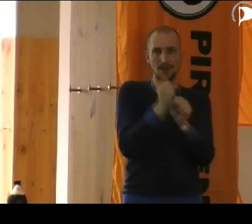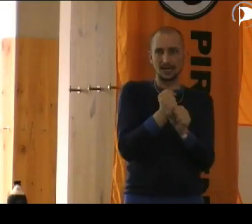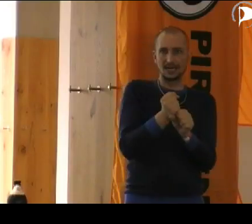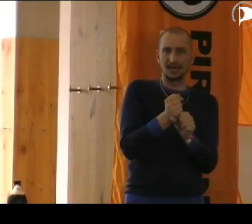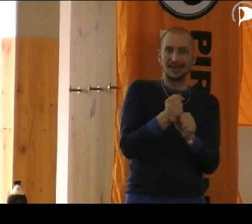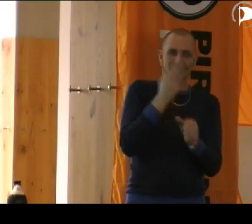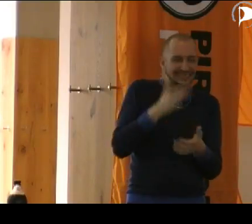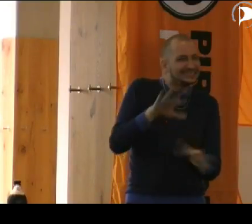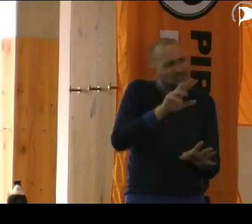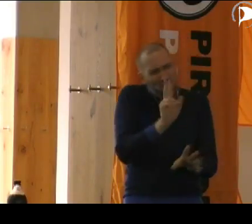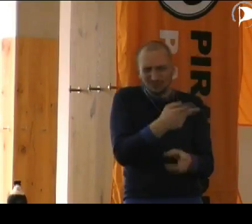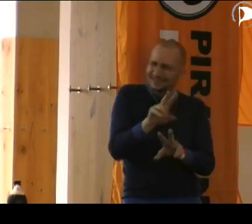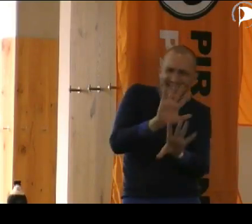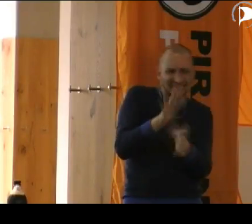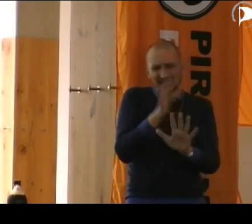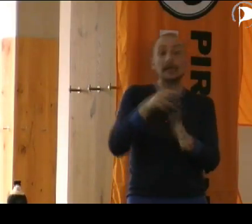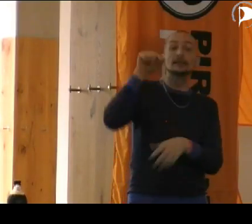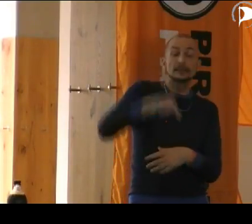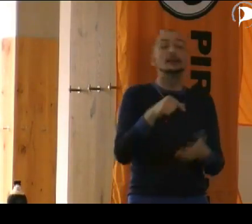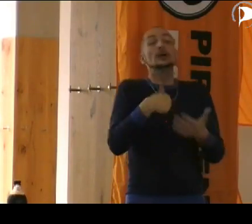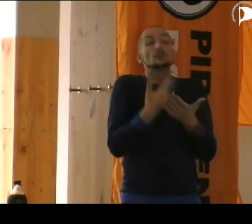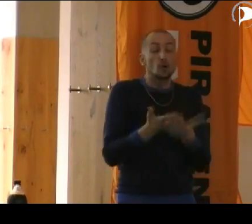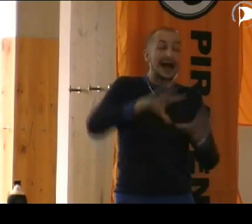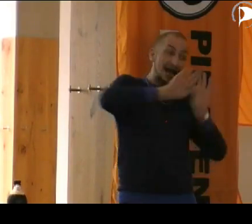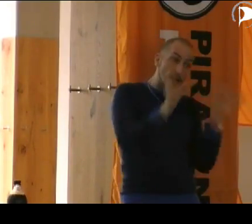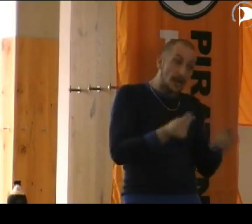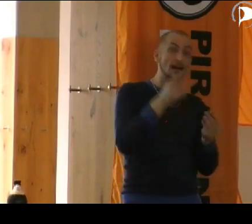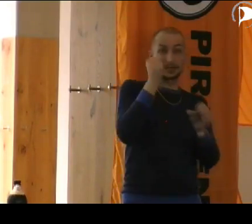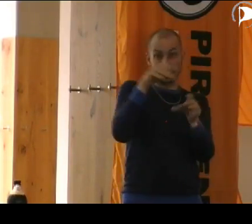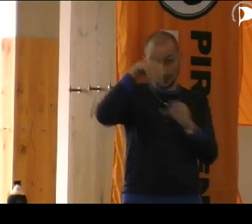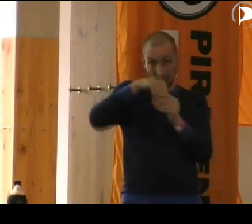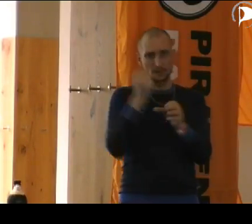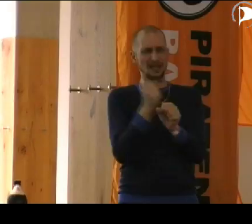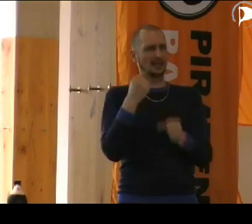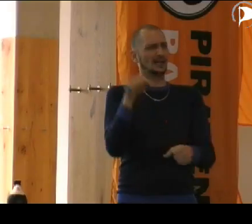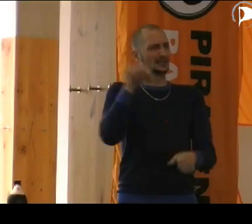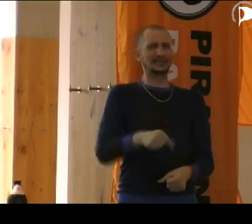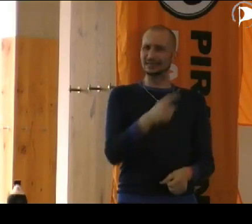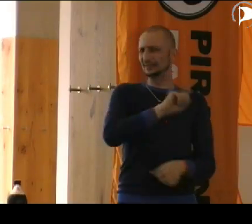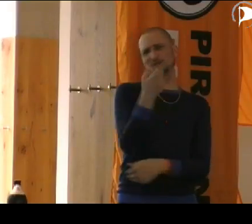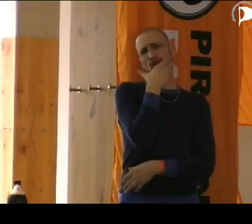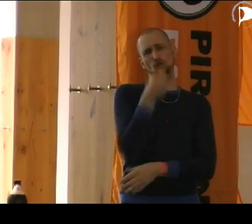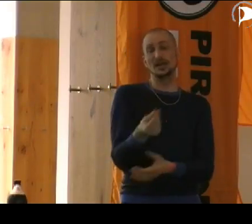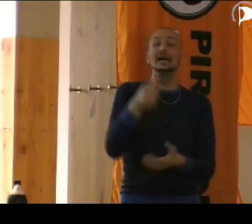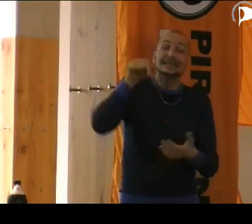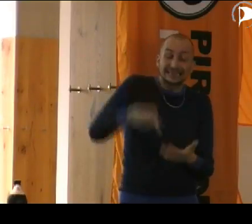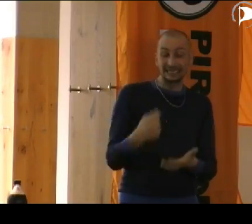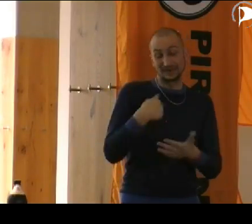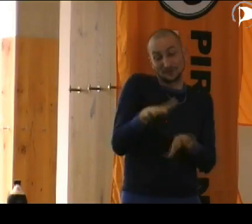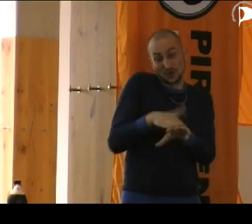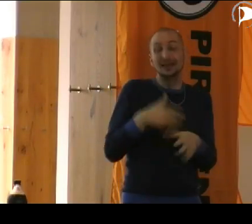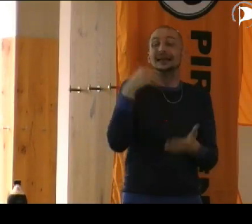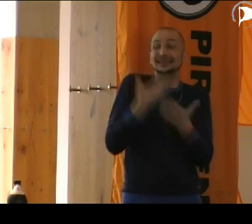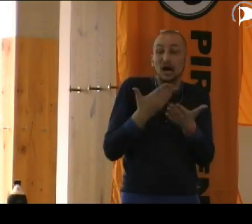generellen vorgehensweise zu machen ist klar mein gefühl etwas unschön deswegen macht diese